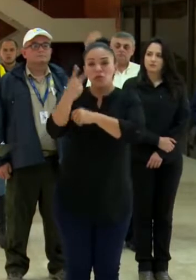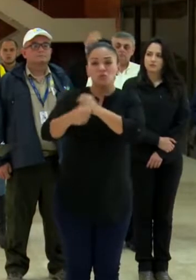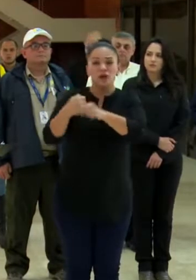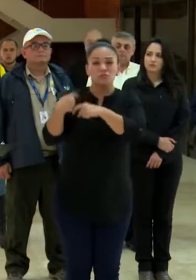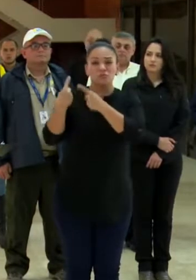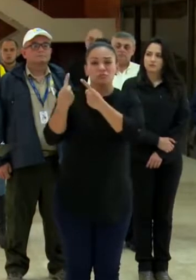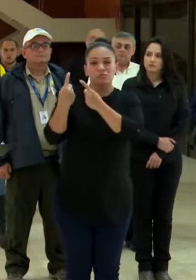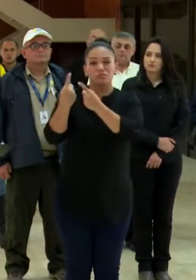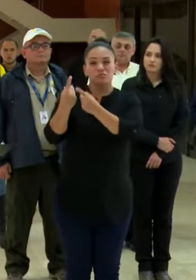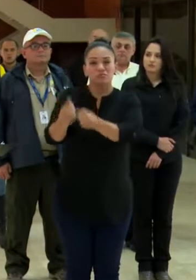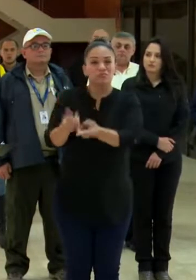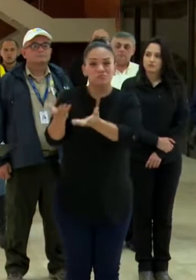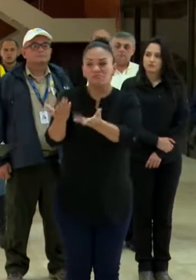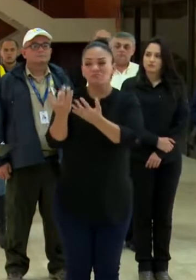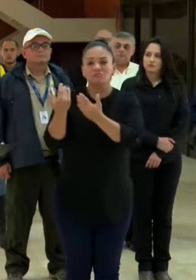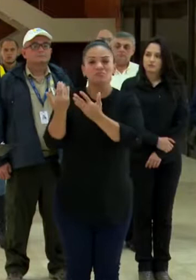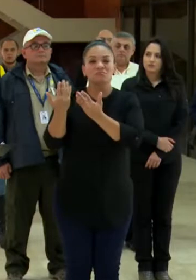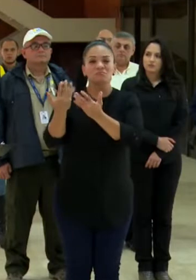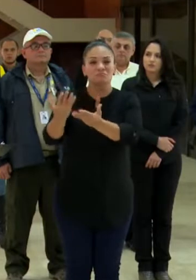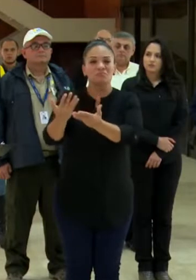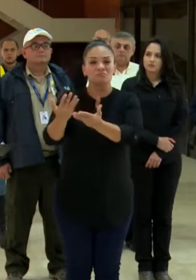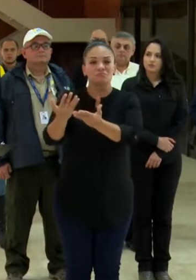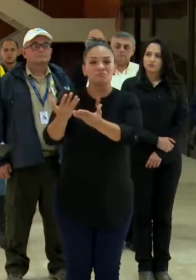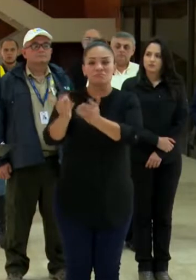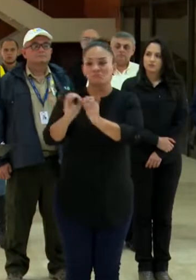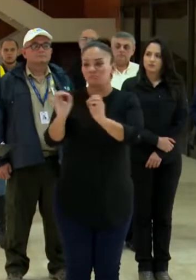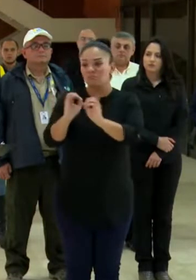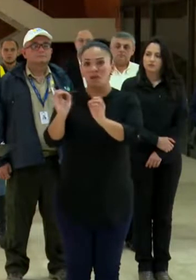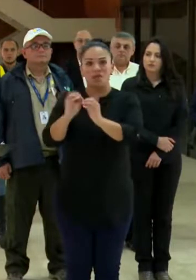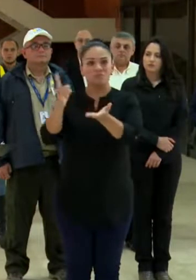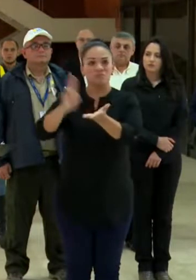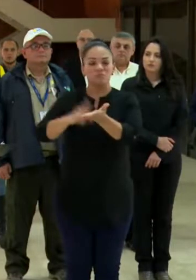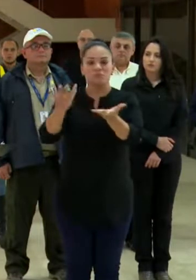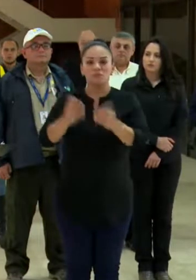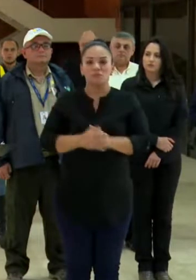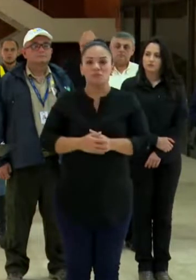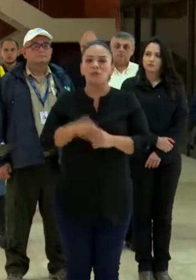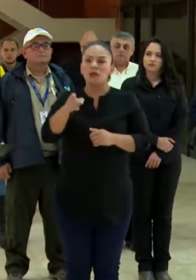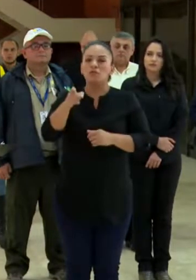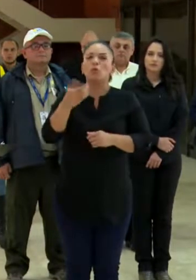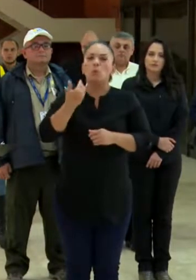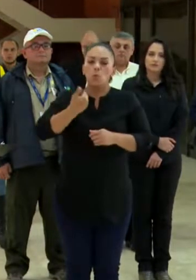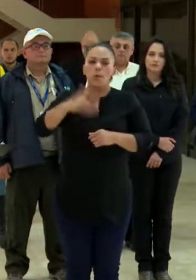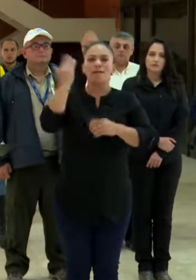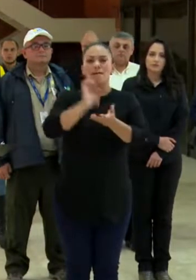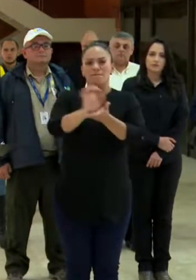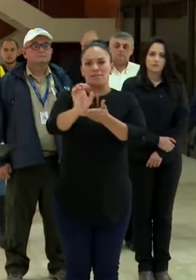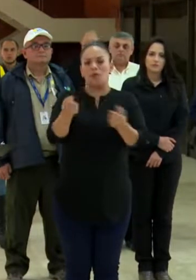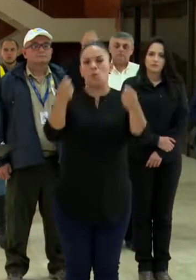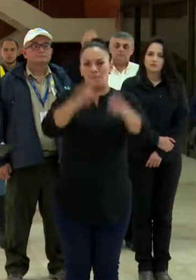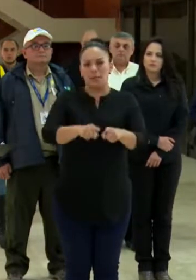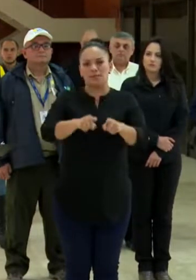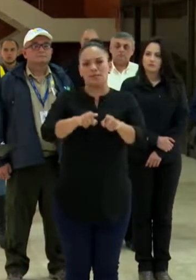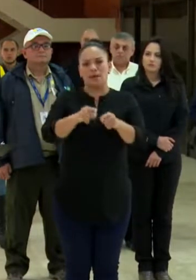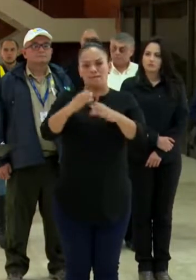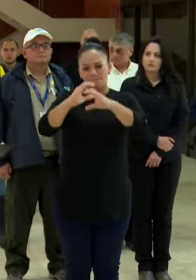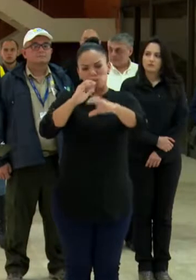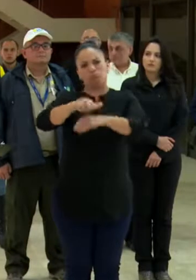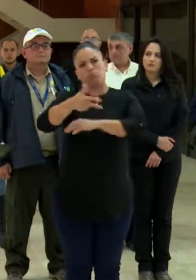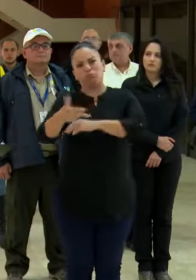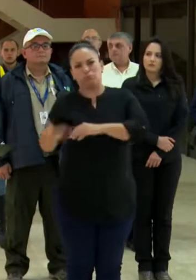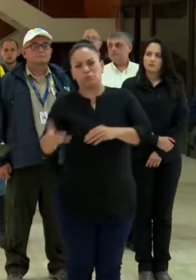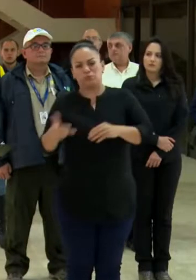el concurso, la licitación desierta. Eso se pudo haber evitado. Y eso lo